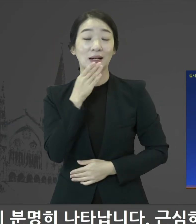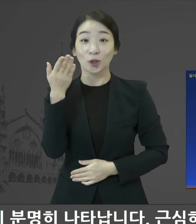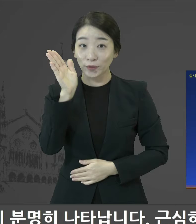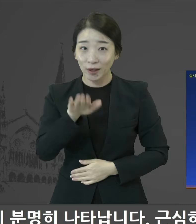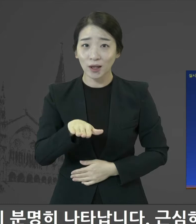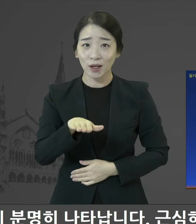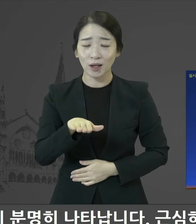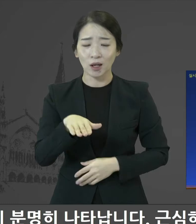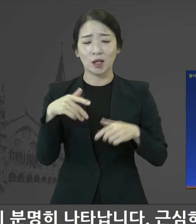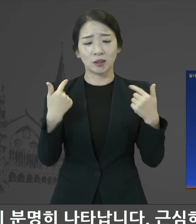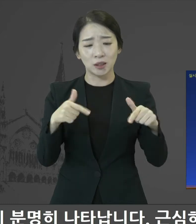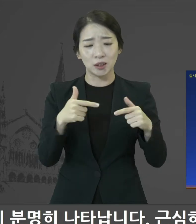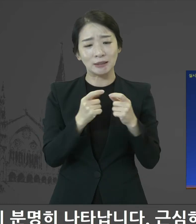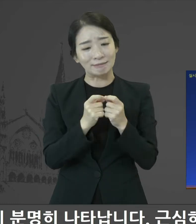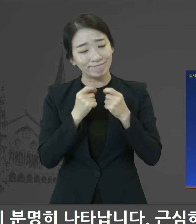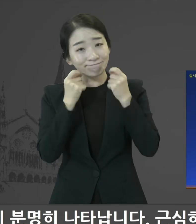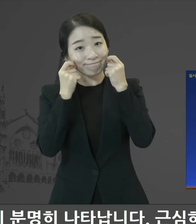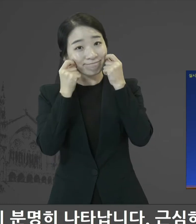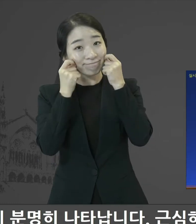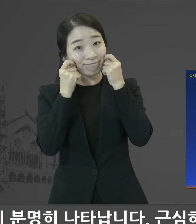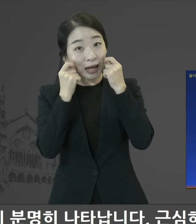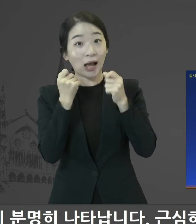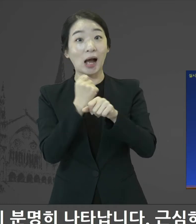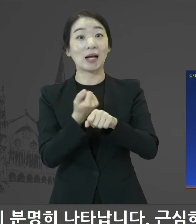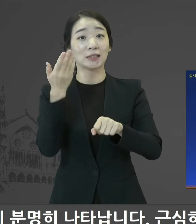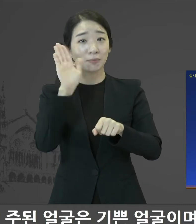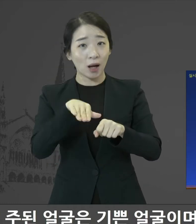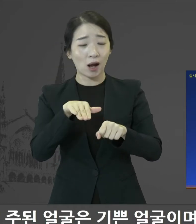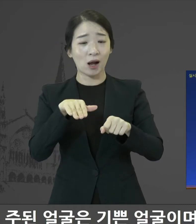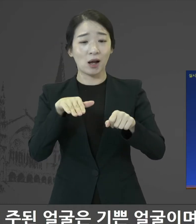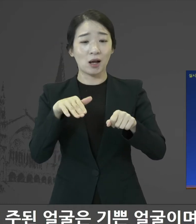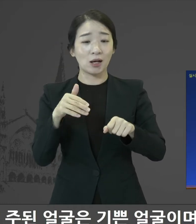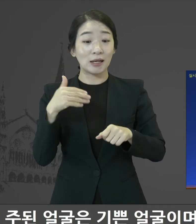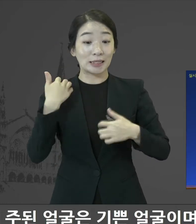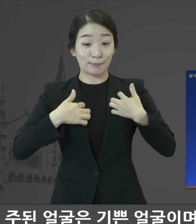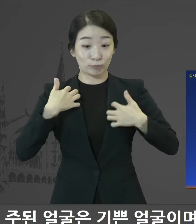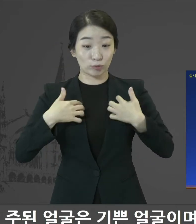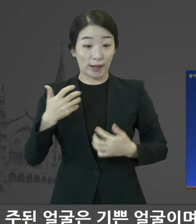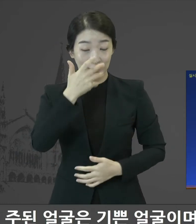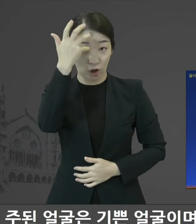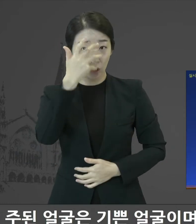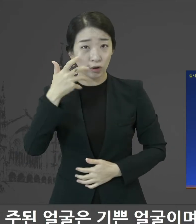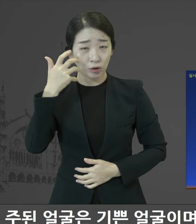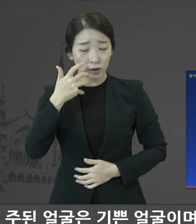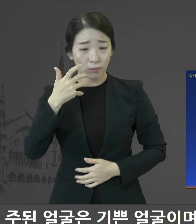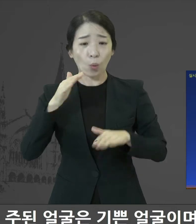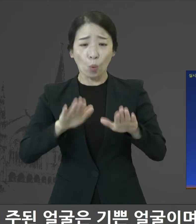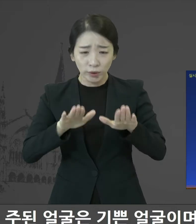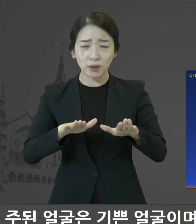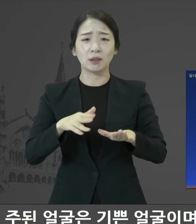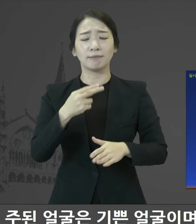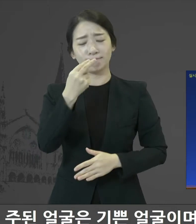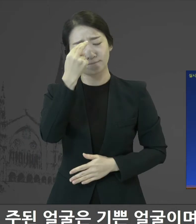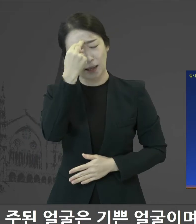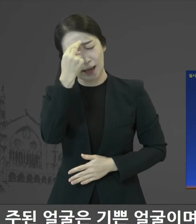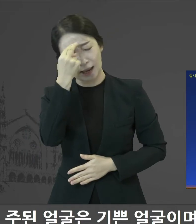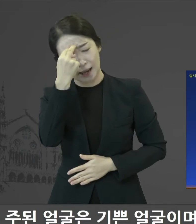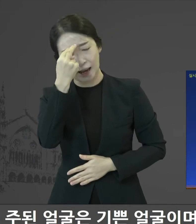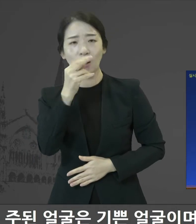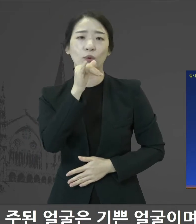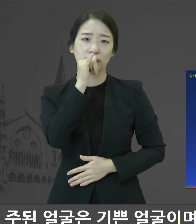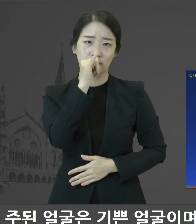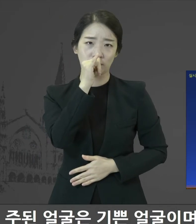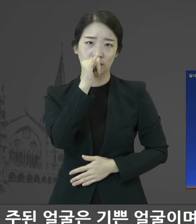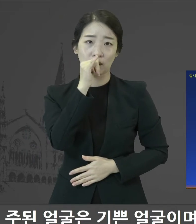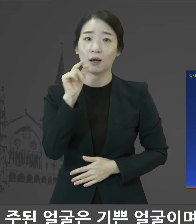그런데 늘 미소를 가지시던 성령님께서, 기쁨의 성령님께서 근심하신다, 큰일 났다, 그런